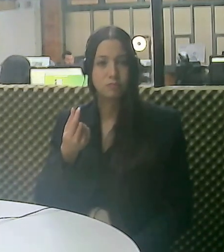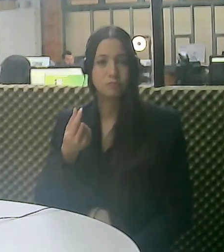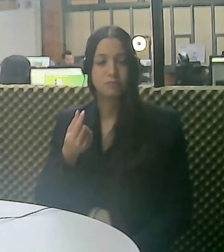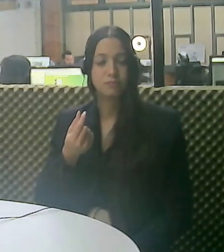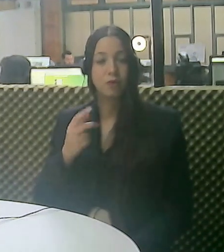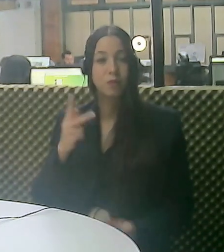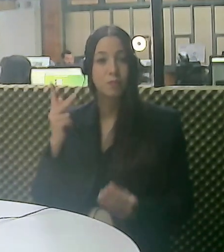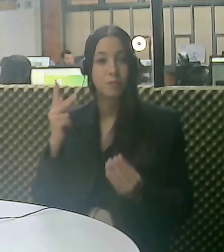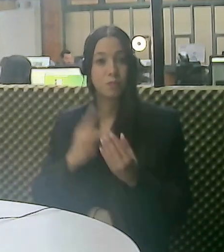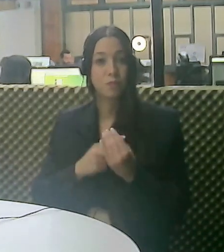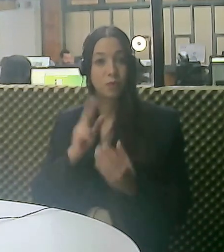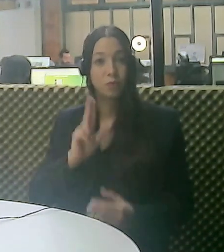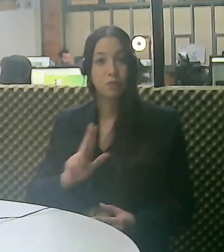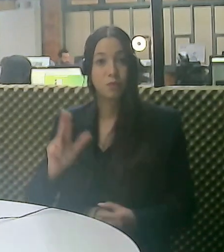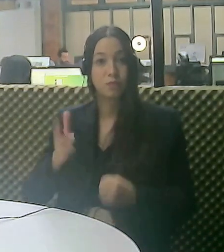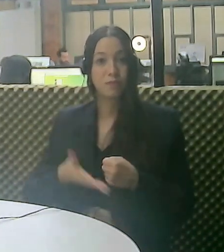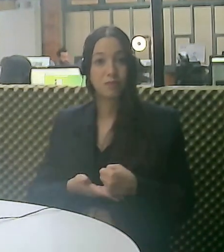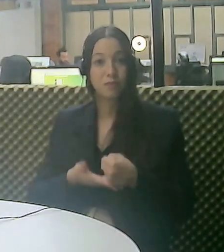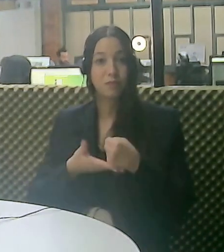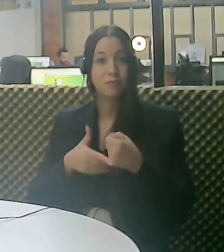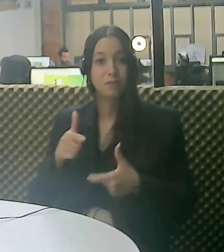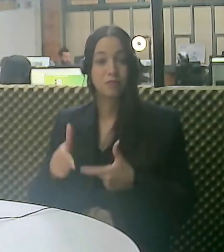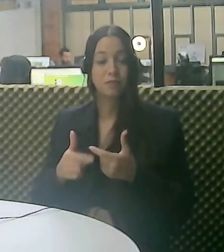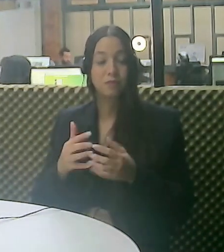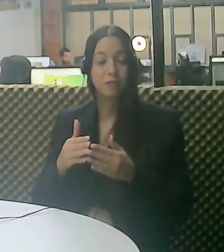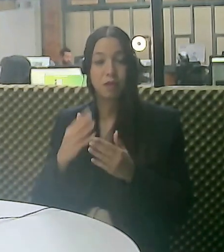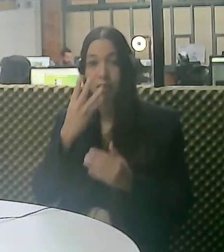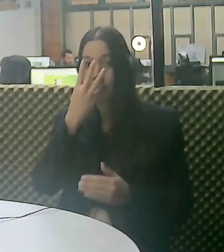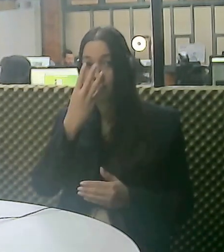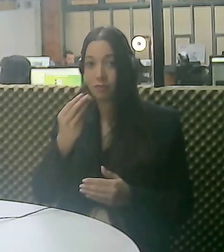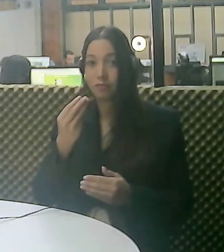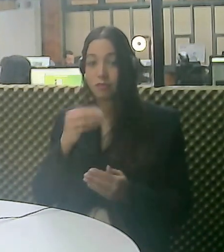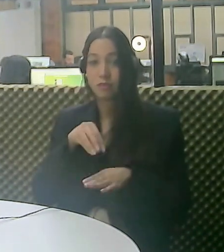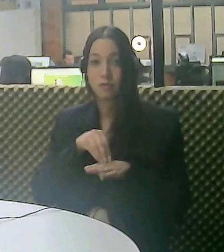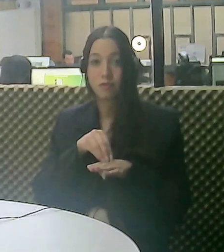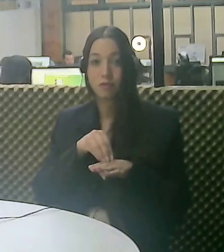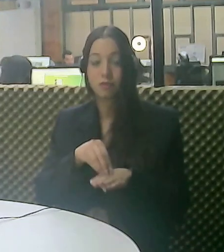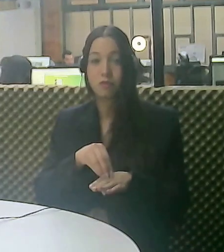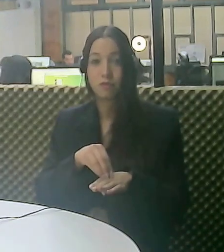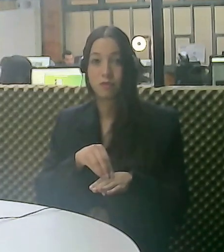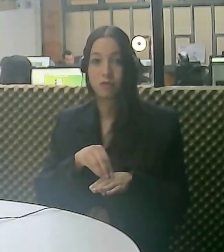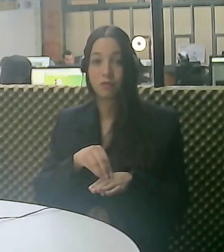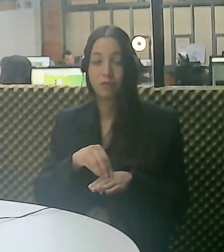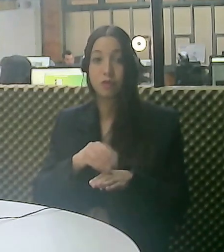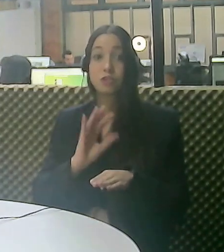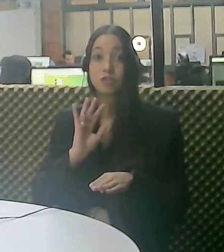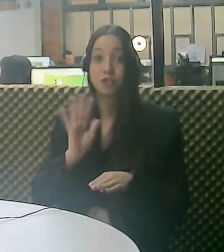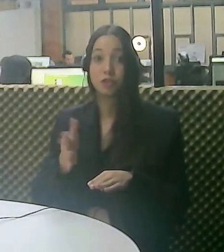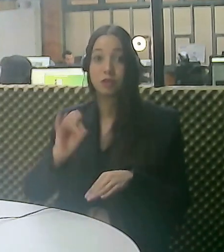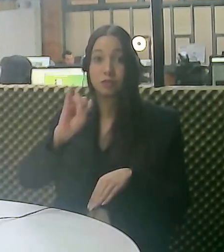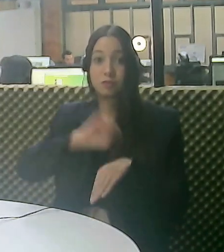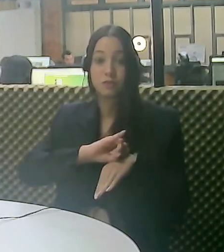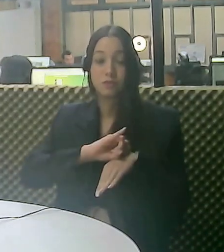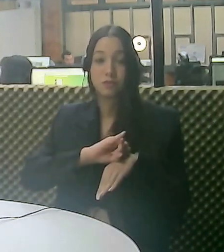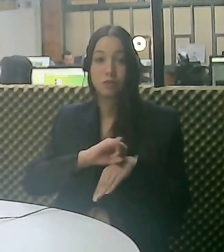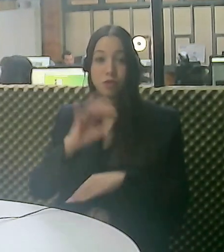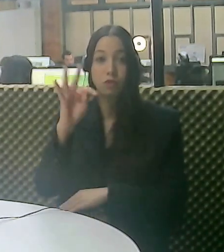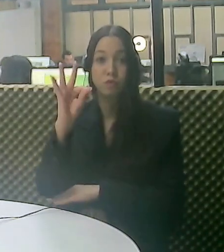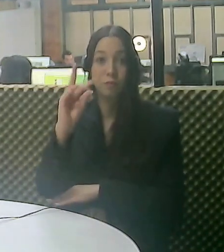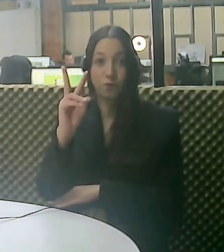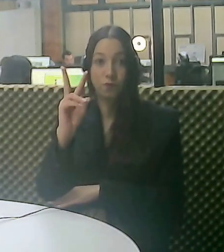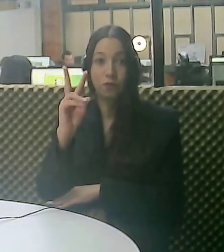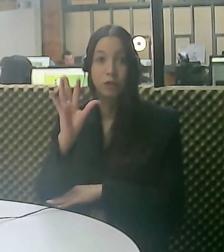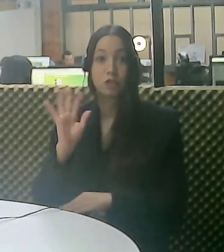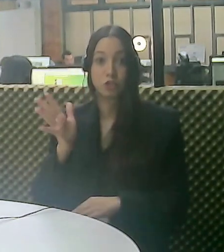PROCON Uberlândia apoia o consumidor por meio do serviço móvel, que durante esta semana estará na região, aliás, já está na região central, lá